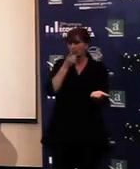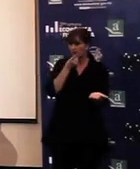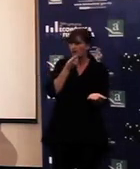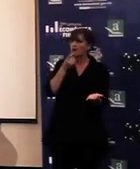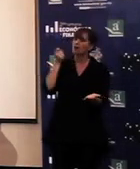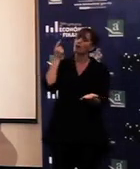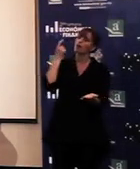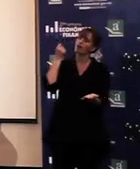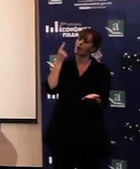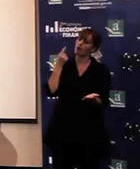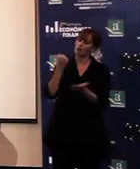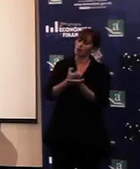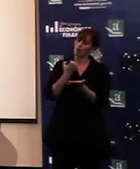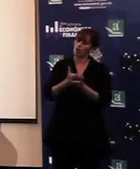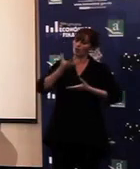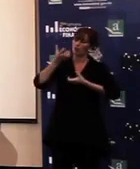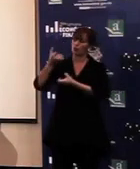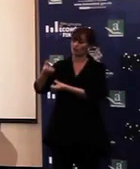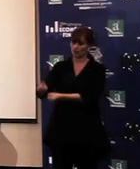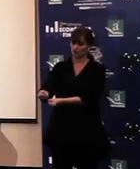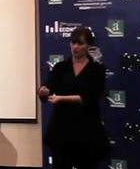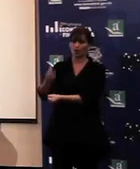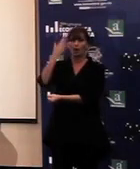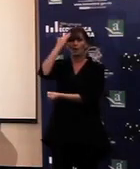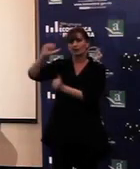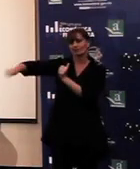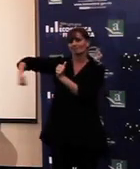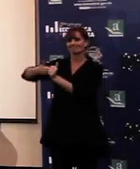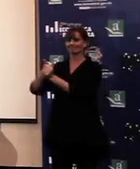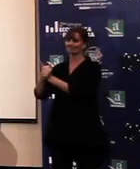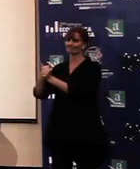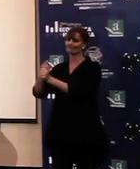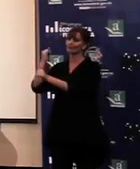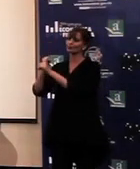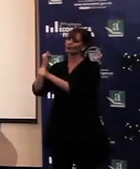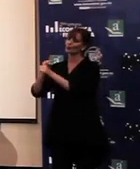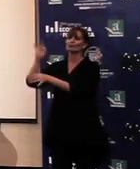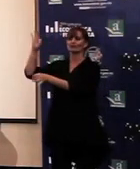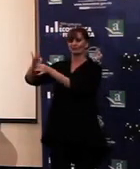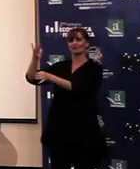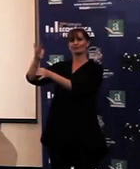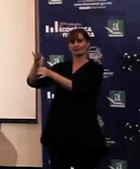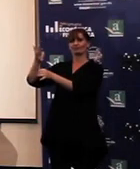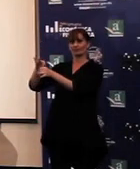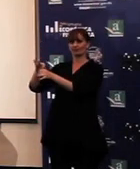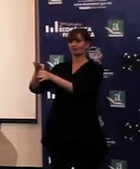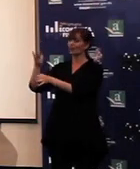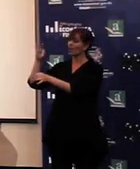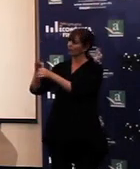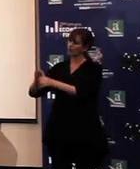financiera, gracias a instituciones como APAP. Y APAP comprometida